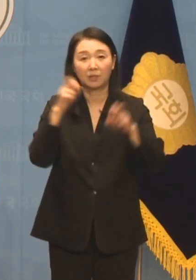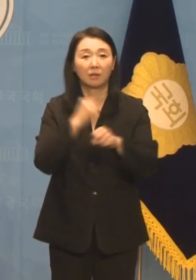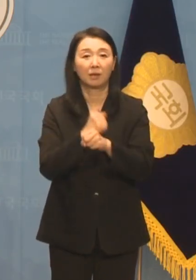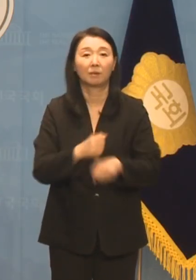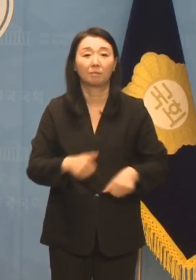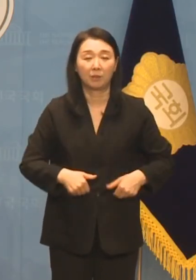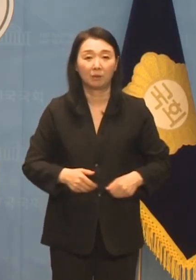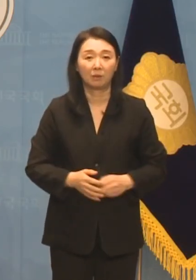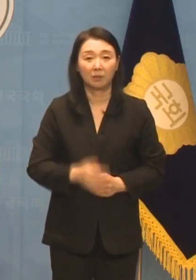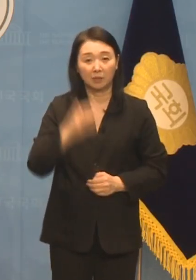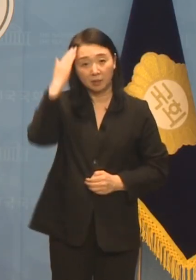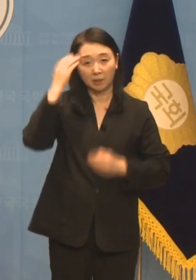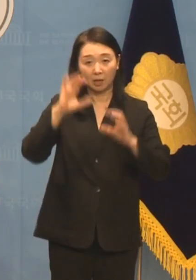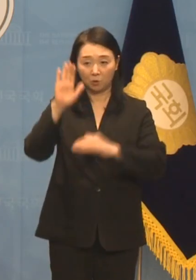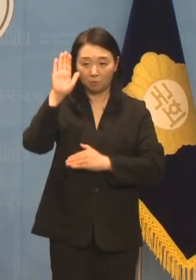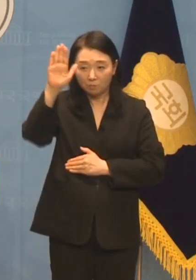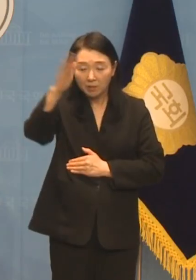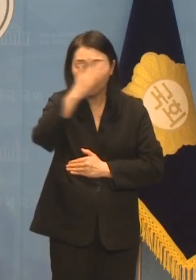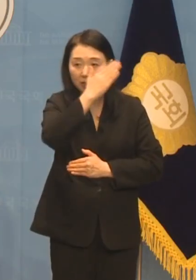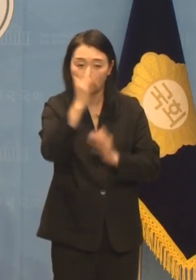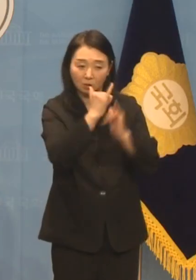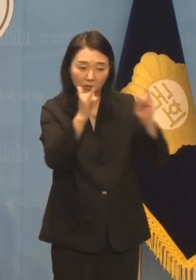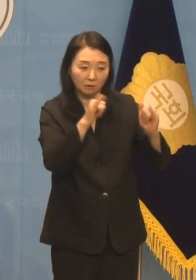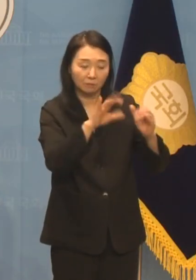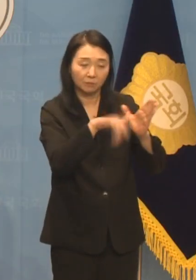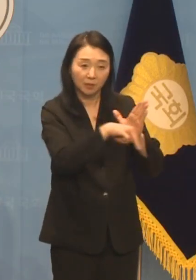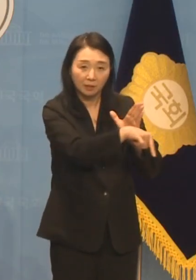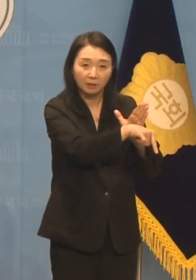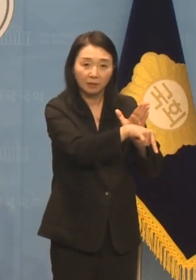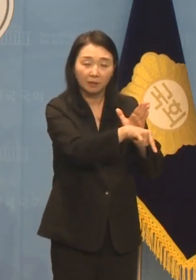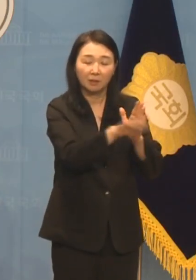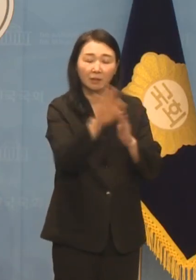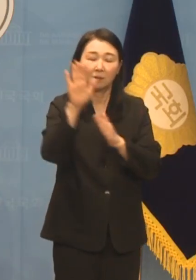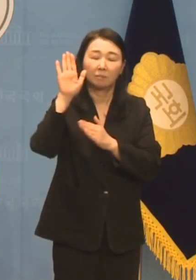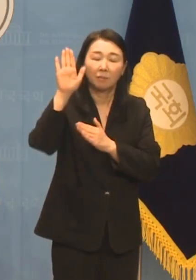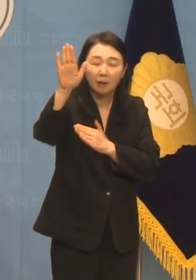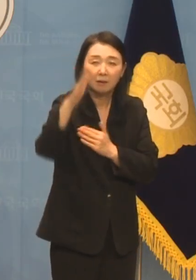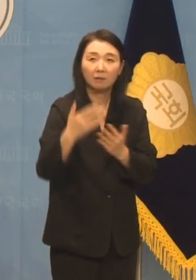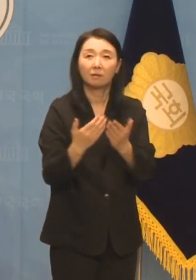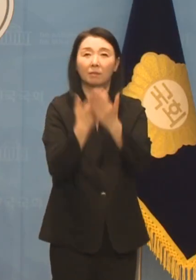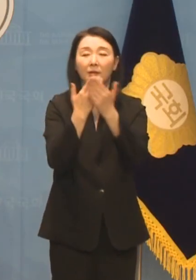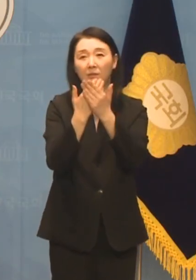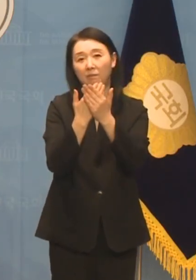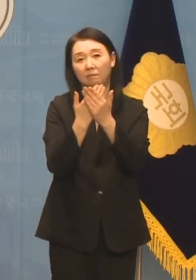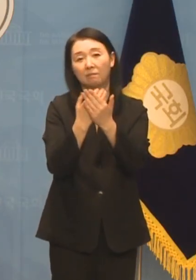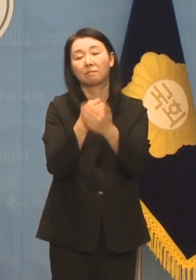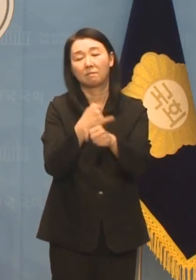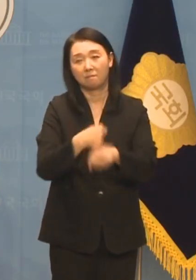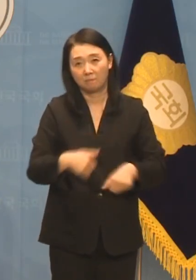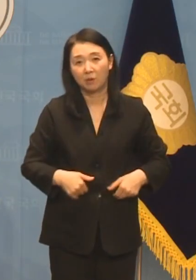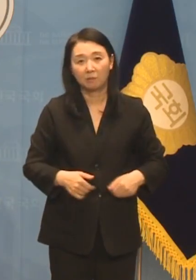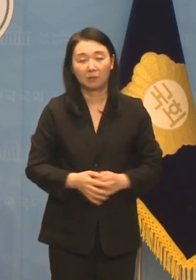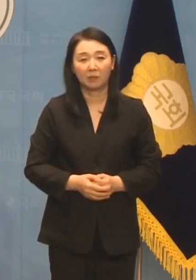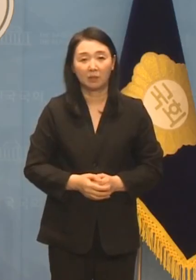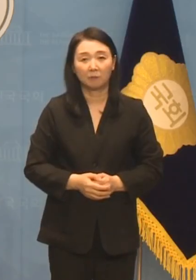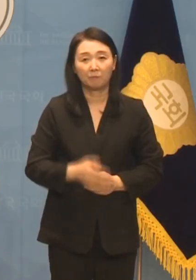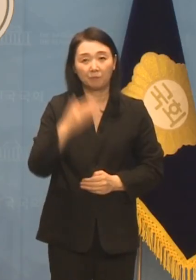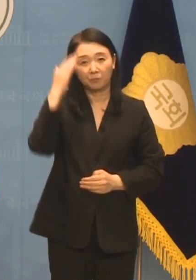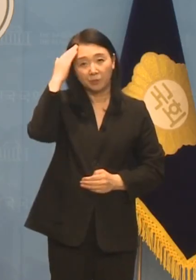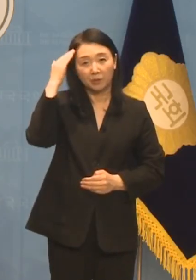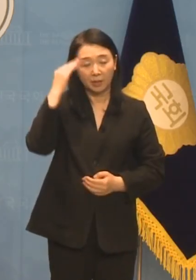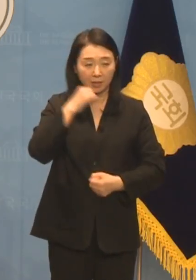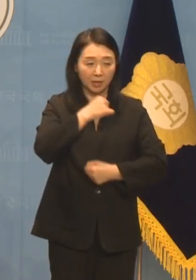대한민국의 미래 세대가 내일을 낳을 수 있게 해야 합니다. 대학